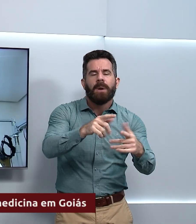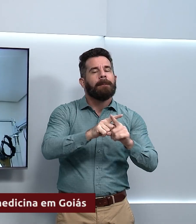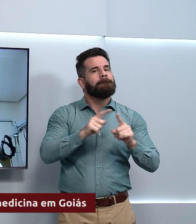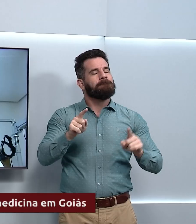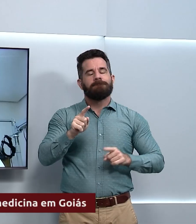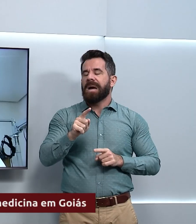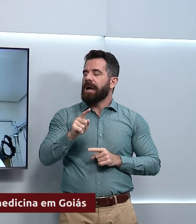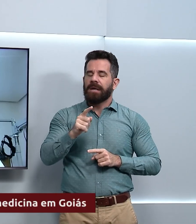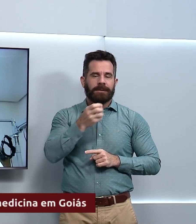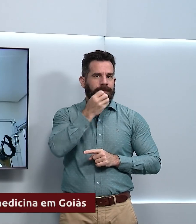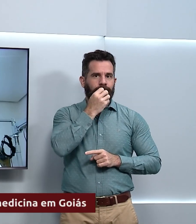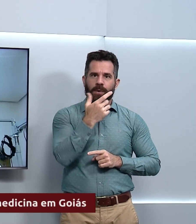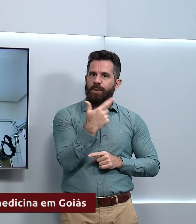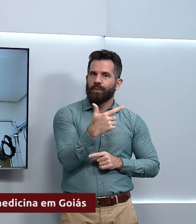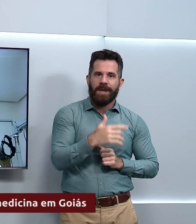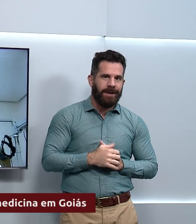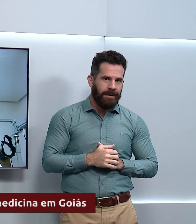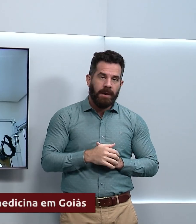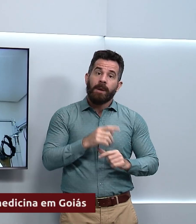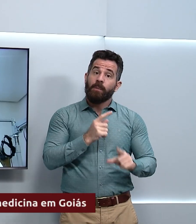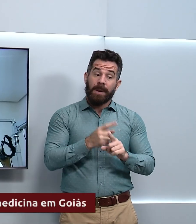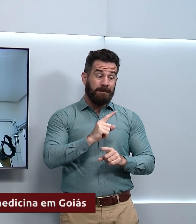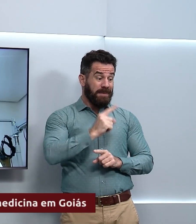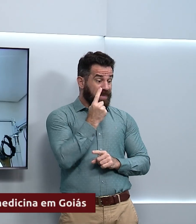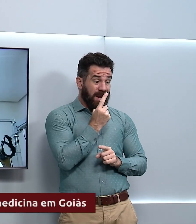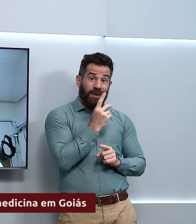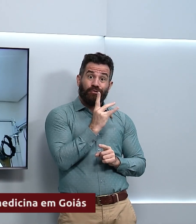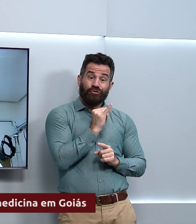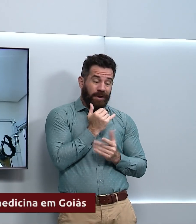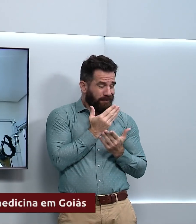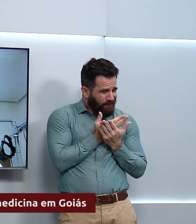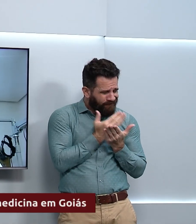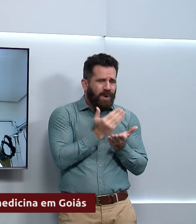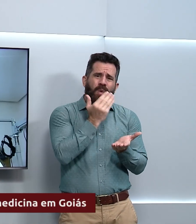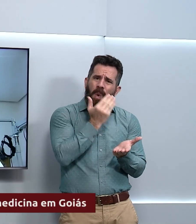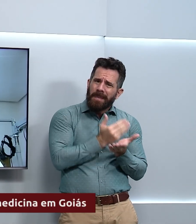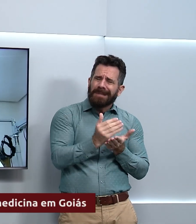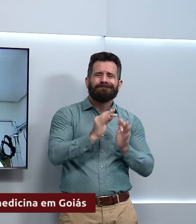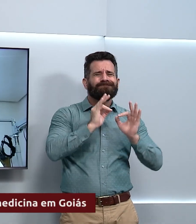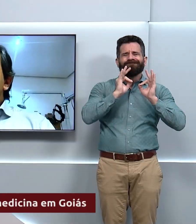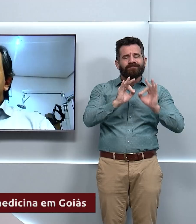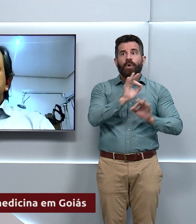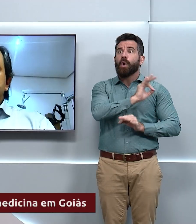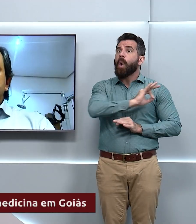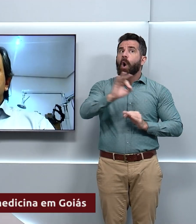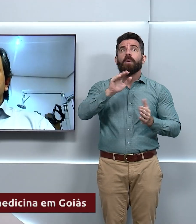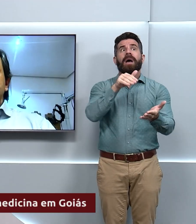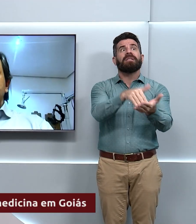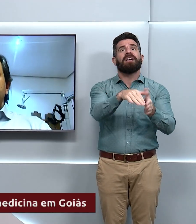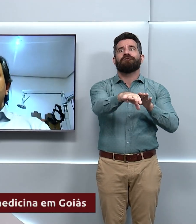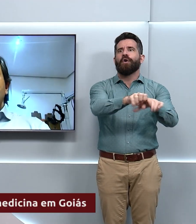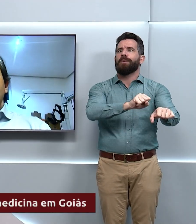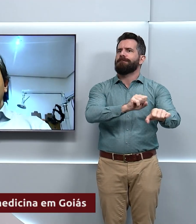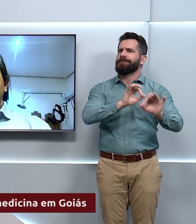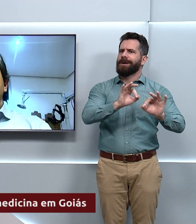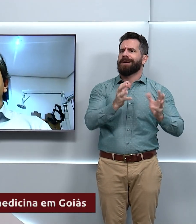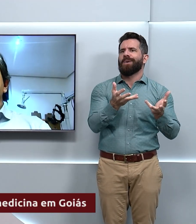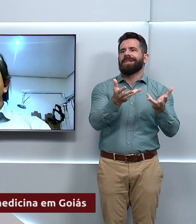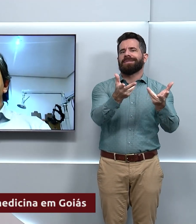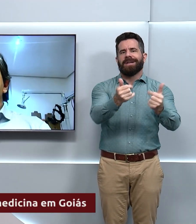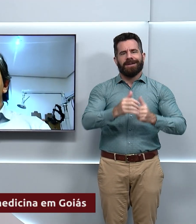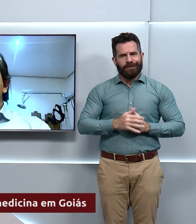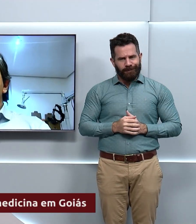Ele tem que ter uma boa formação desde o primeiro dia de aula até o último dia. Bom, doutor Rafael, em relação a